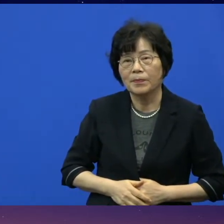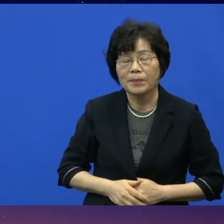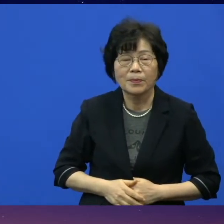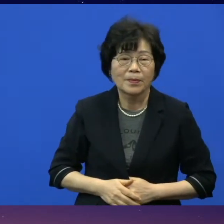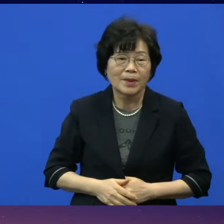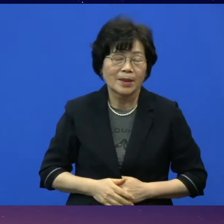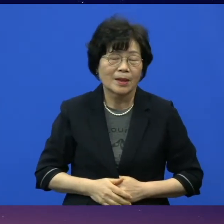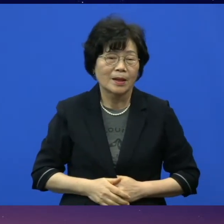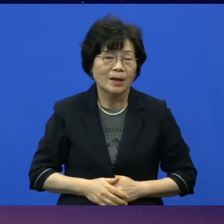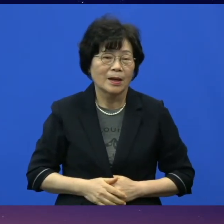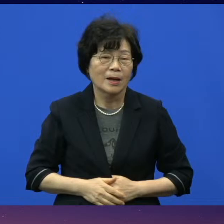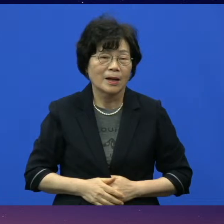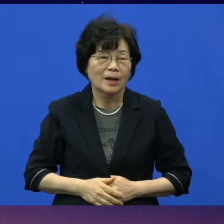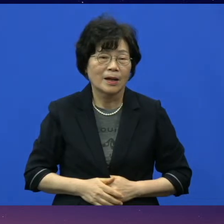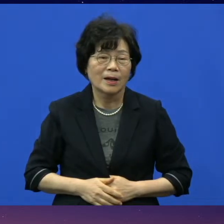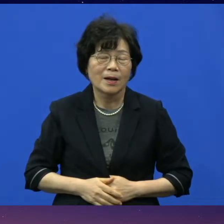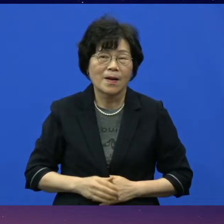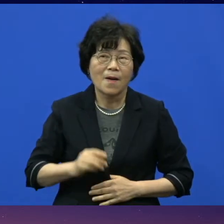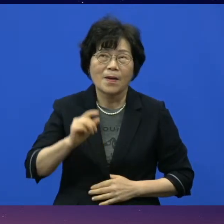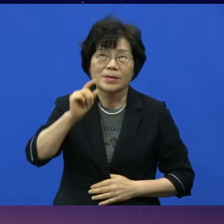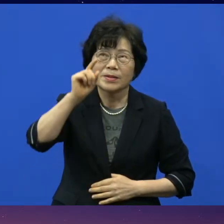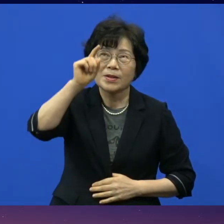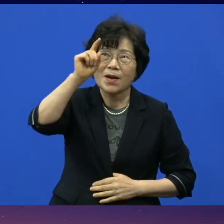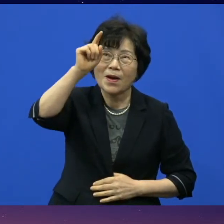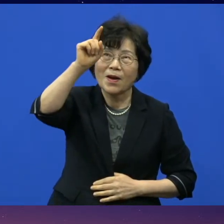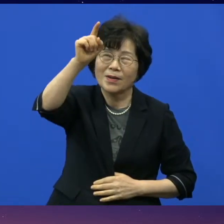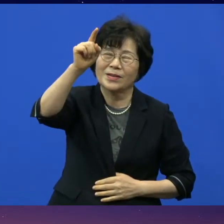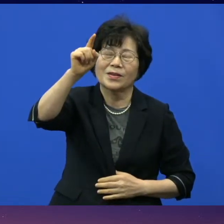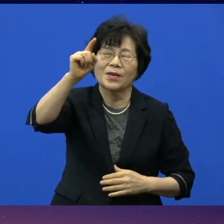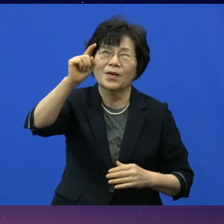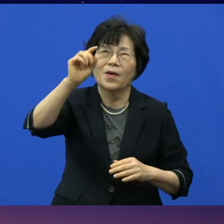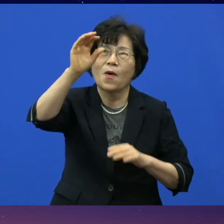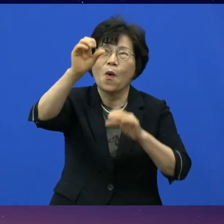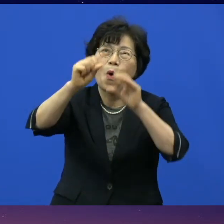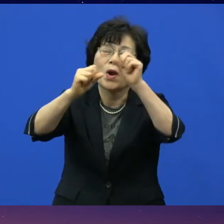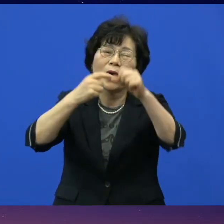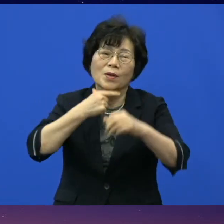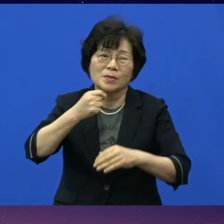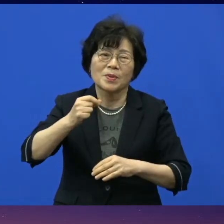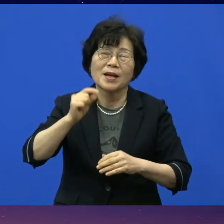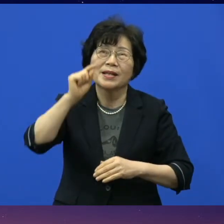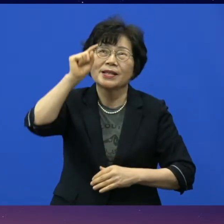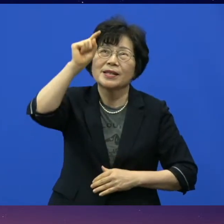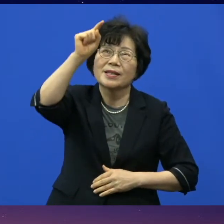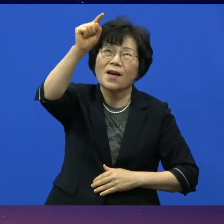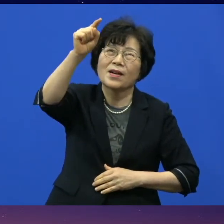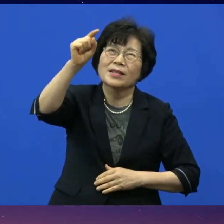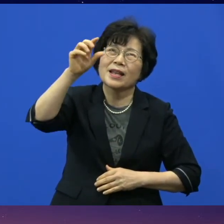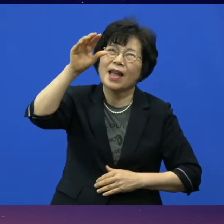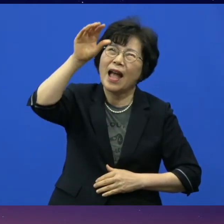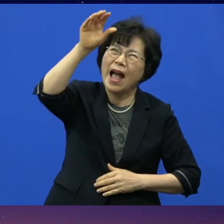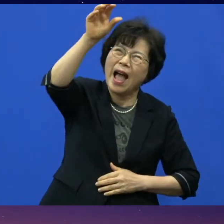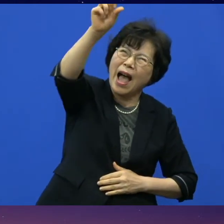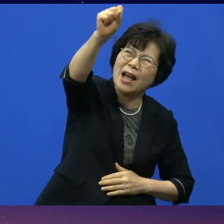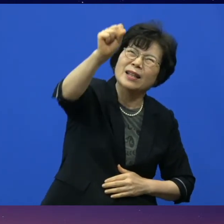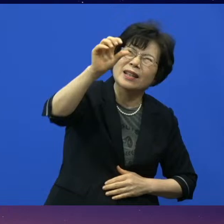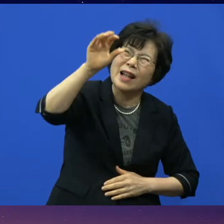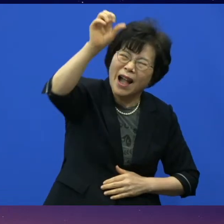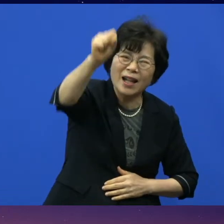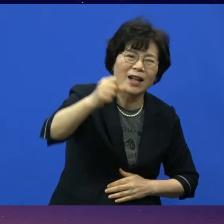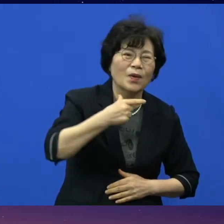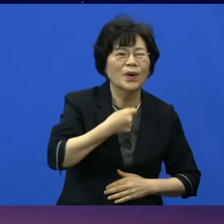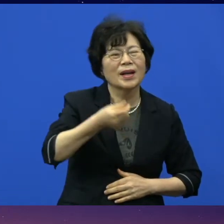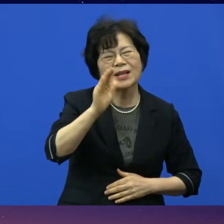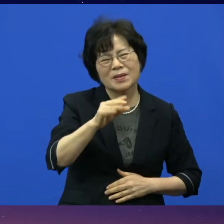그야말로 이게 뭐예요? 이 고지론이라는 겁니다. 고지론이 뭐예요? 정상을 정복하자는 거예요. 정상. 우리